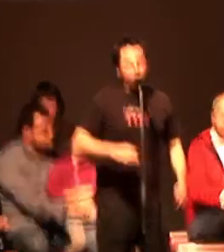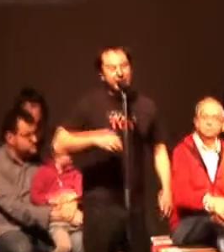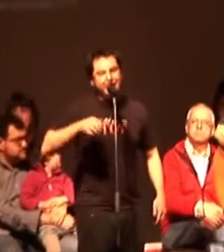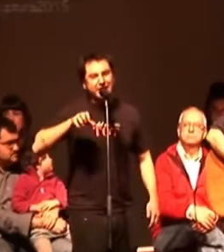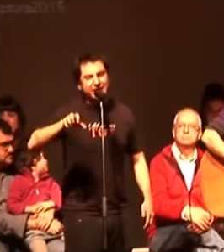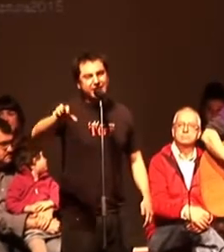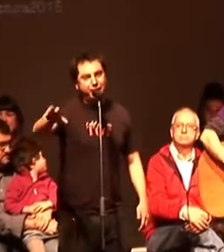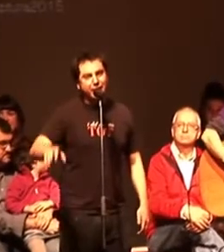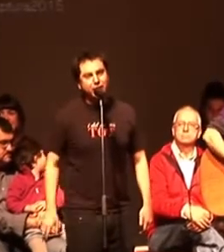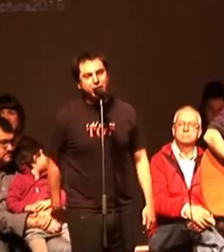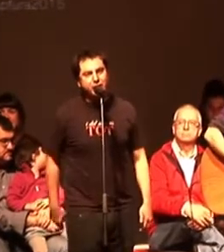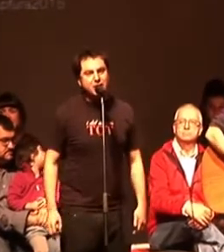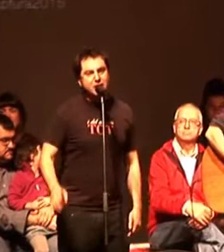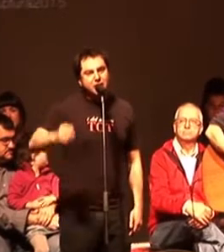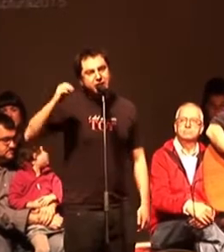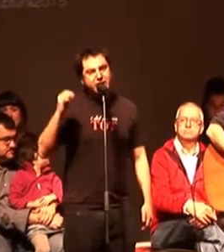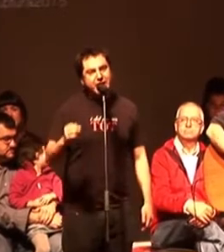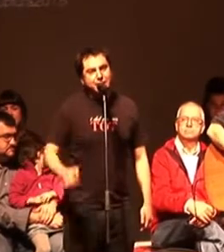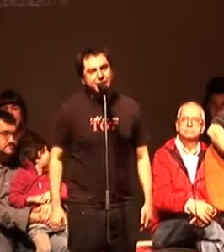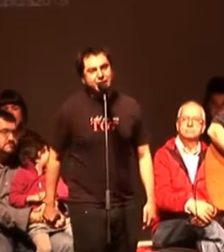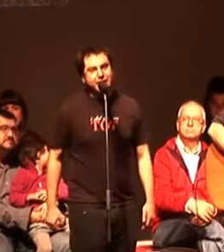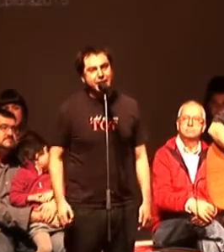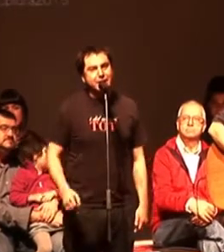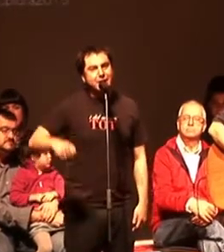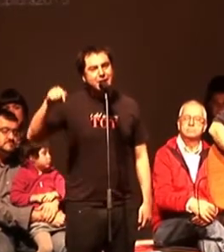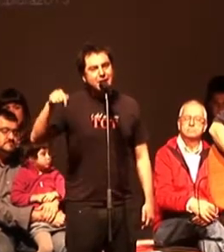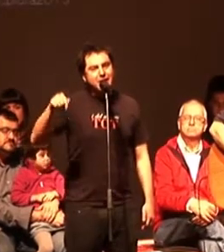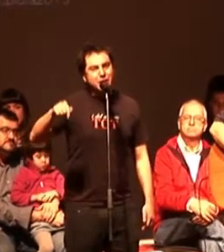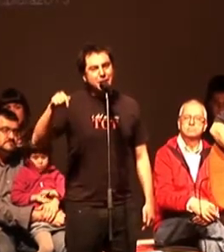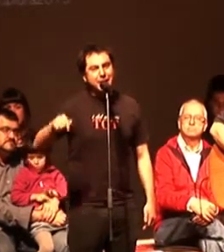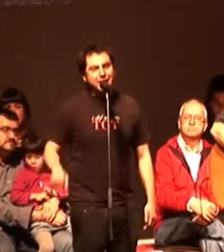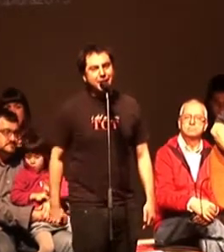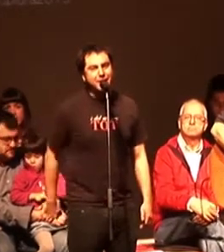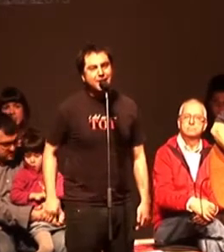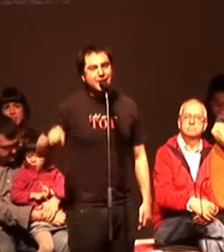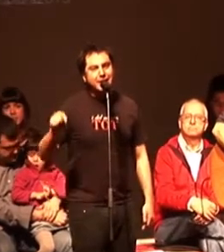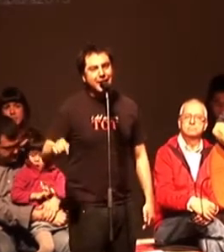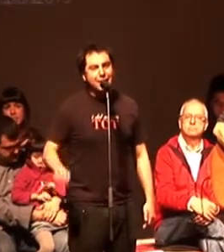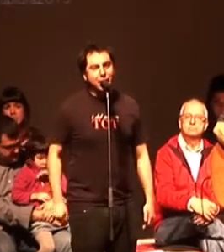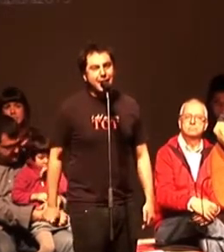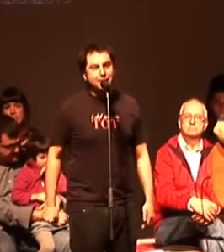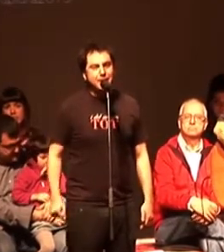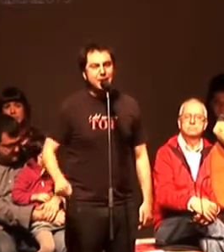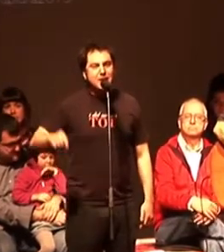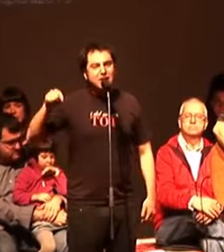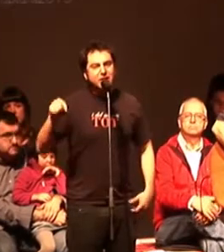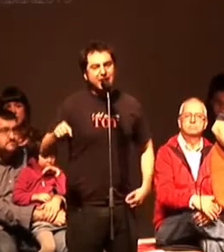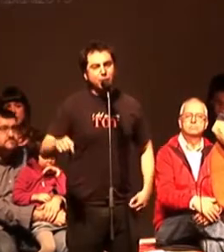banquers polítics estafadors. Diem que sí, que som aquí i ara